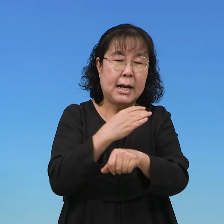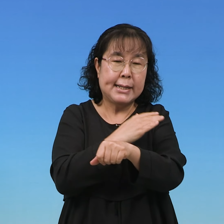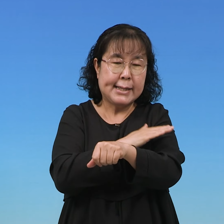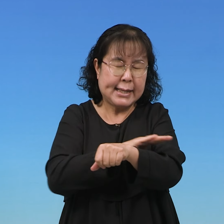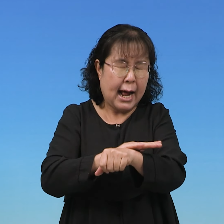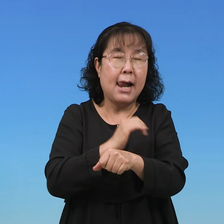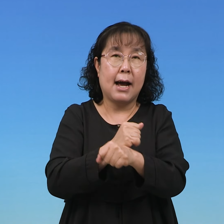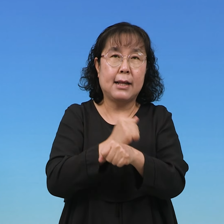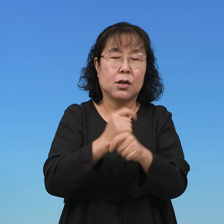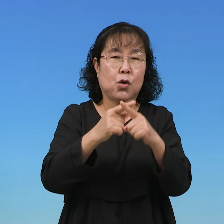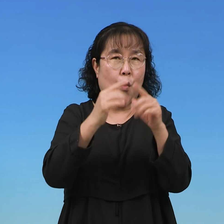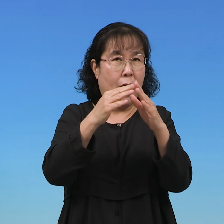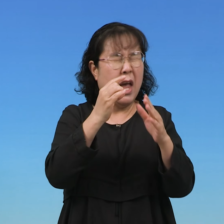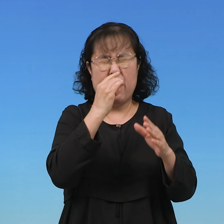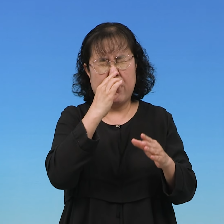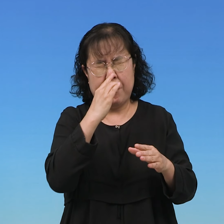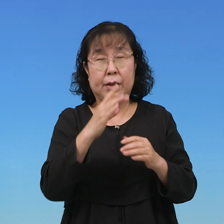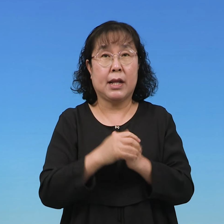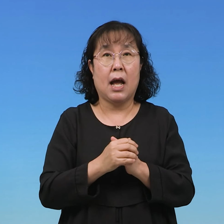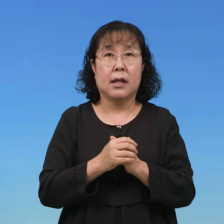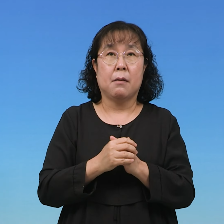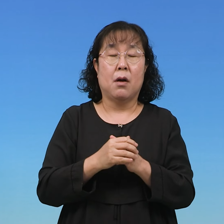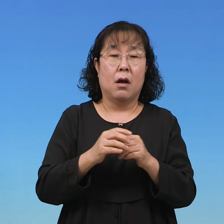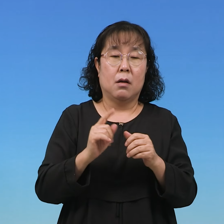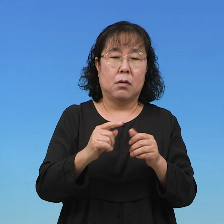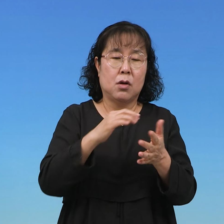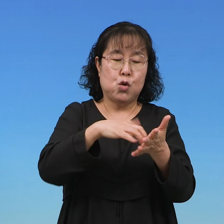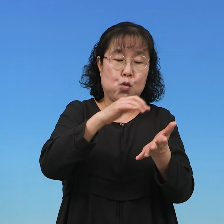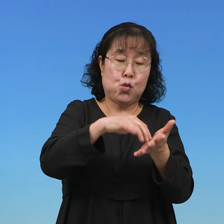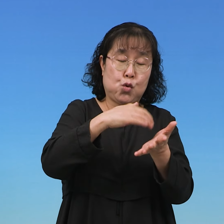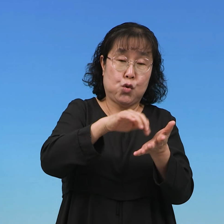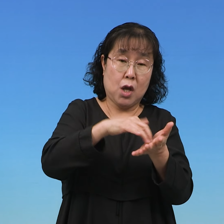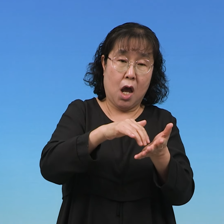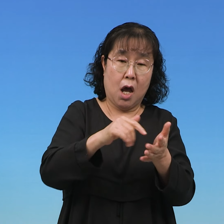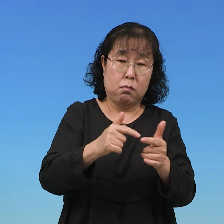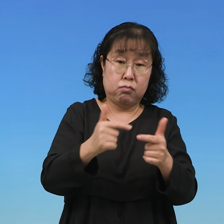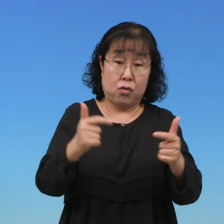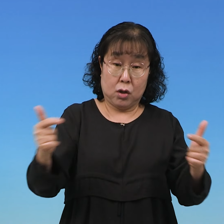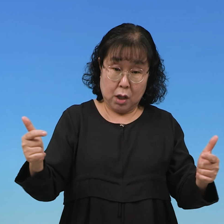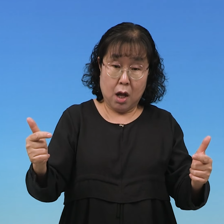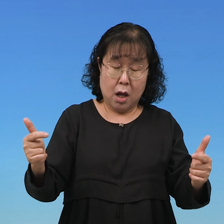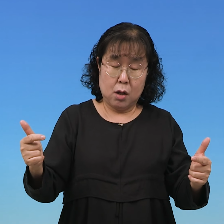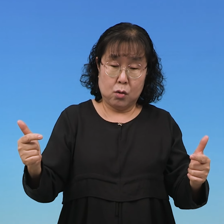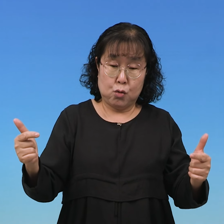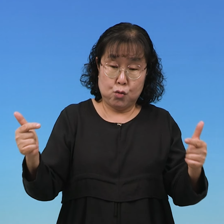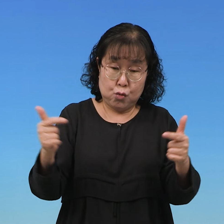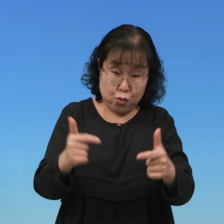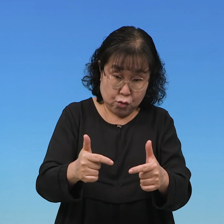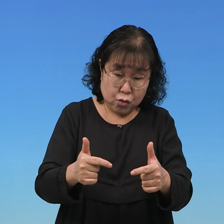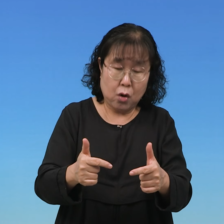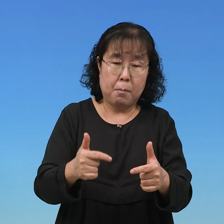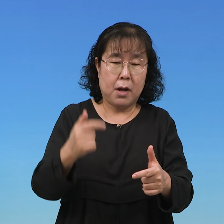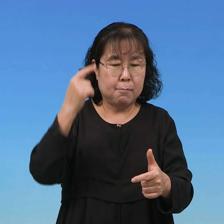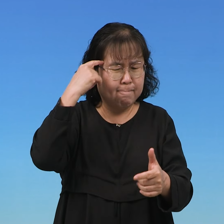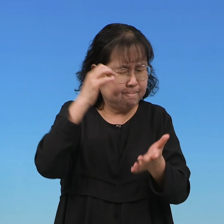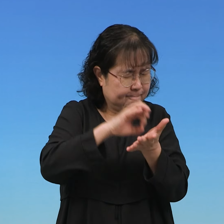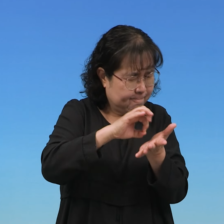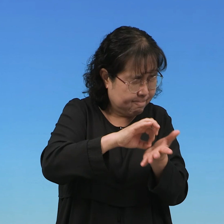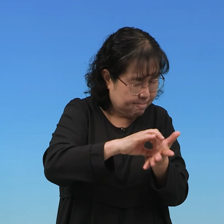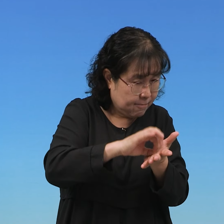늘었네? 이번 주 몇 명이 줄었네? 그리고 이제 교역자 회의하면은, 아니 중등부 숫자가 왜 이렇게 줄었어? 왜 신방 안 하는 거